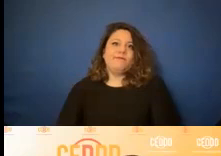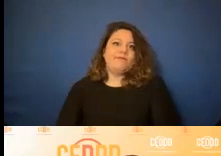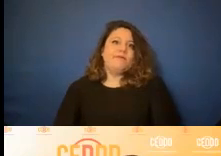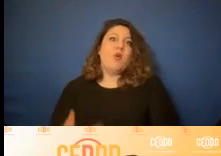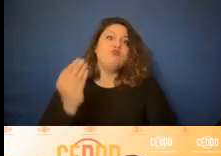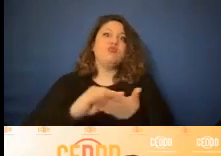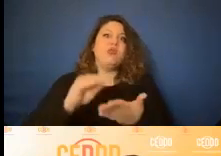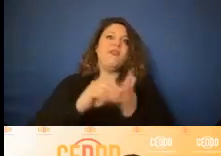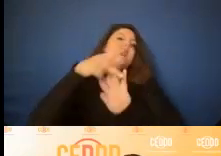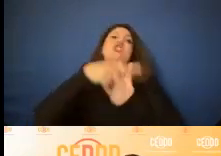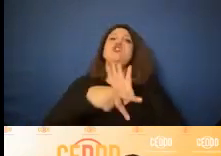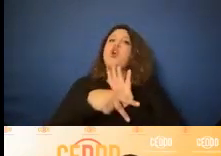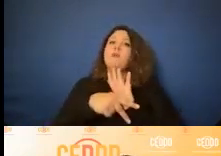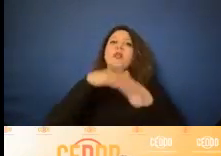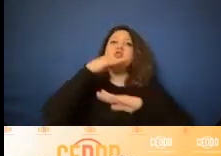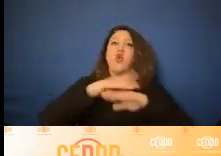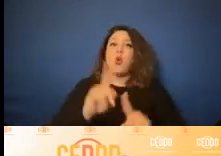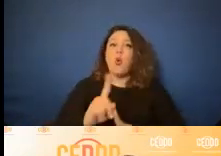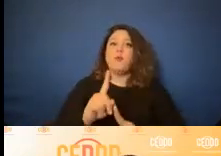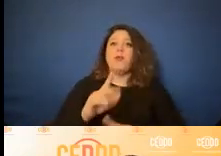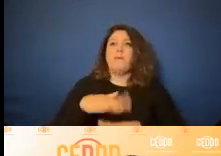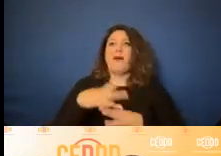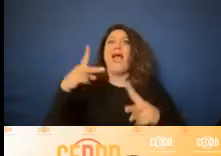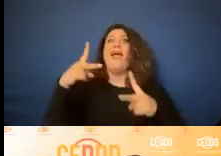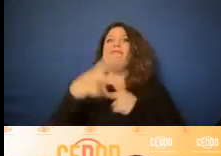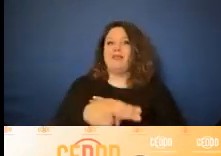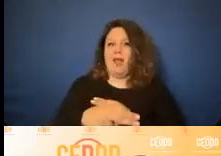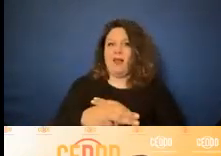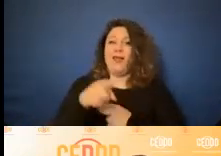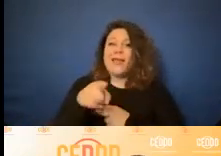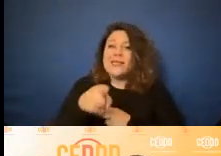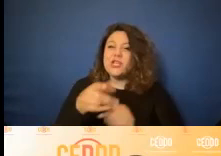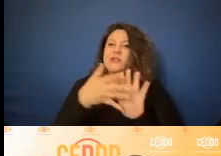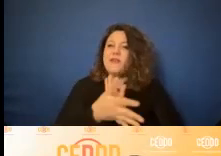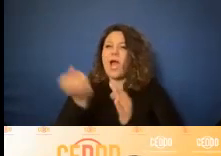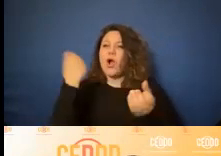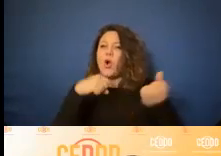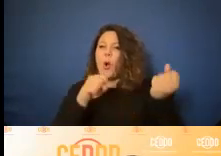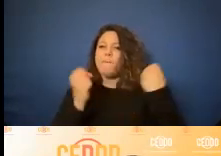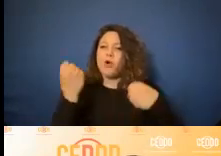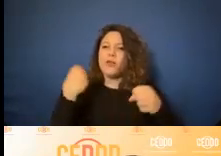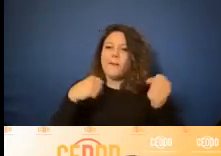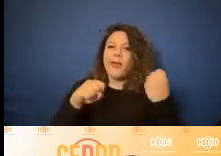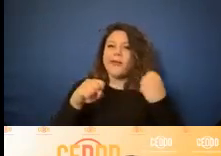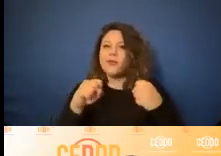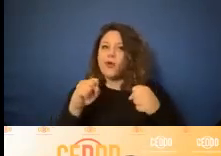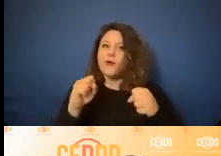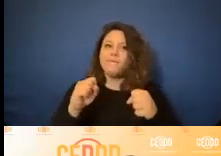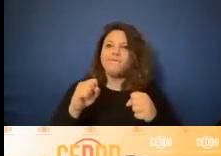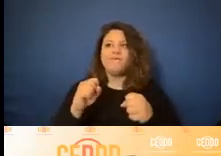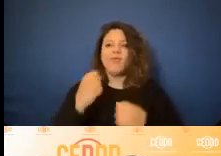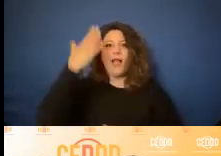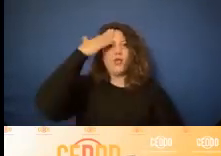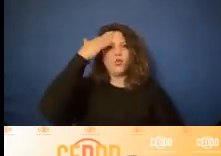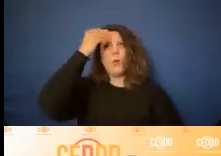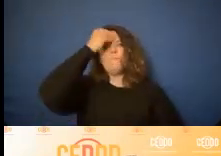aula para evitar. Pues son conductas que deben dar que pensar al tutor.